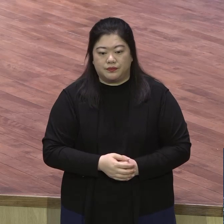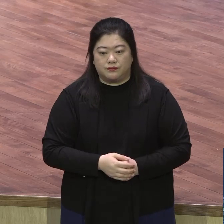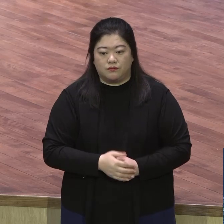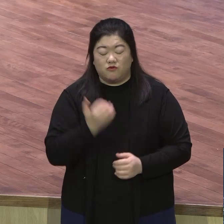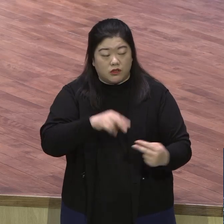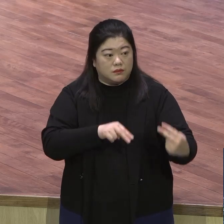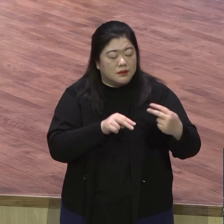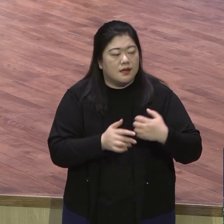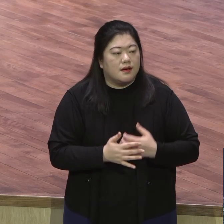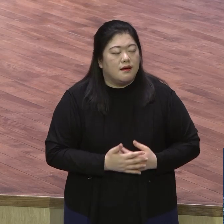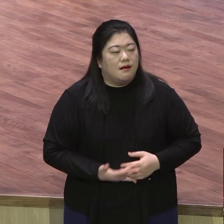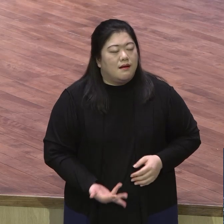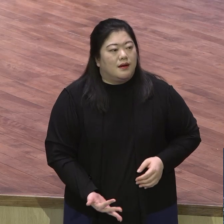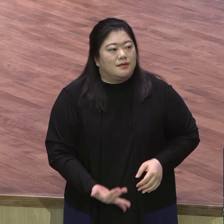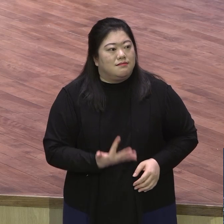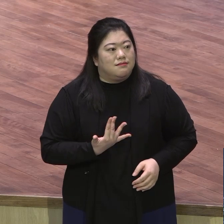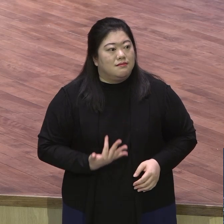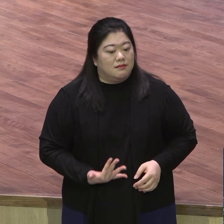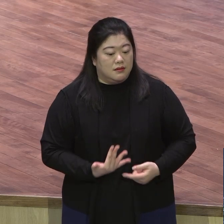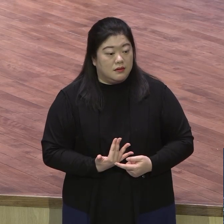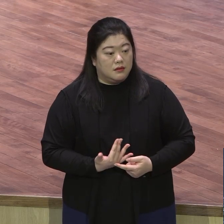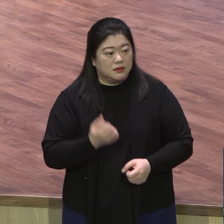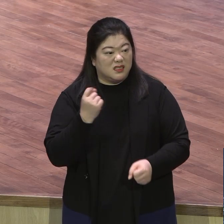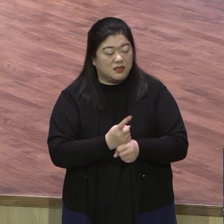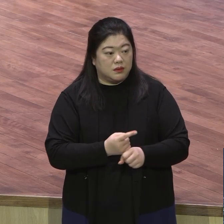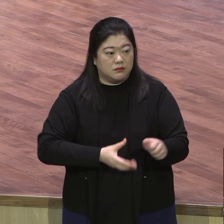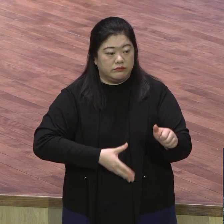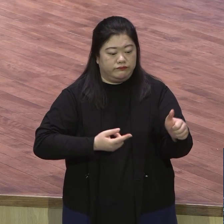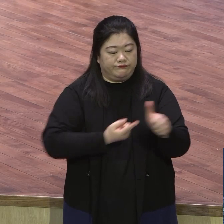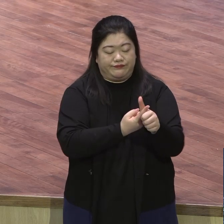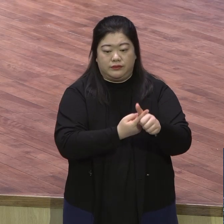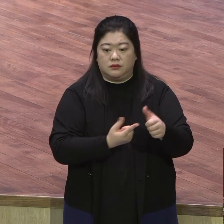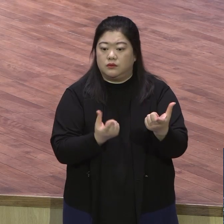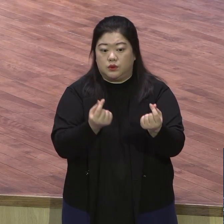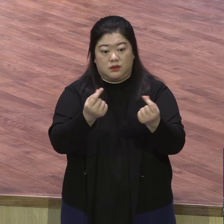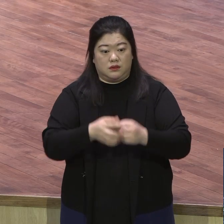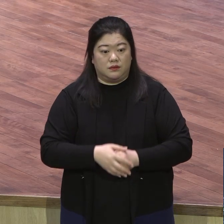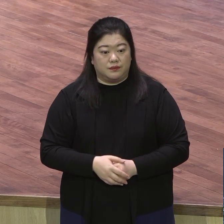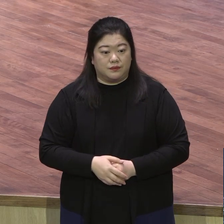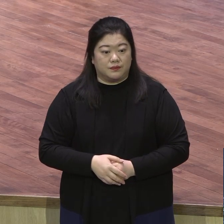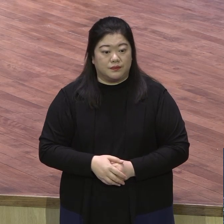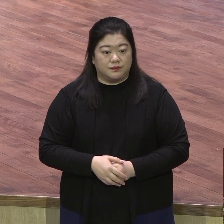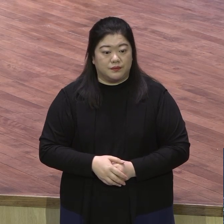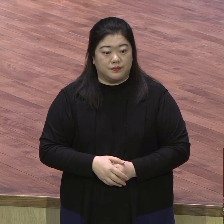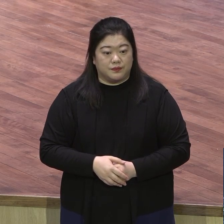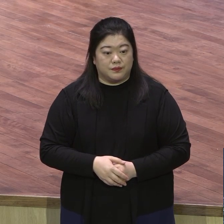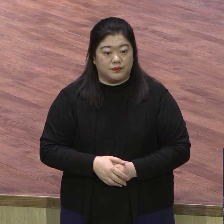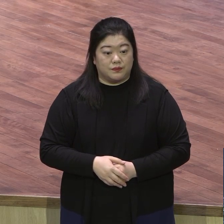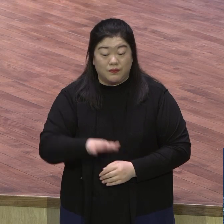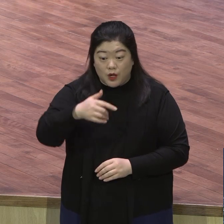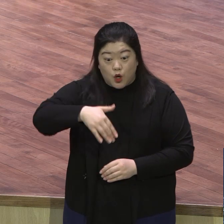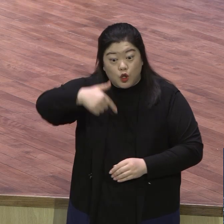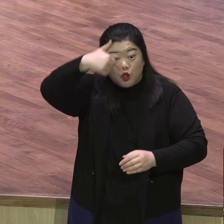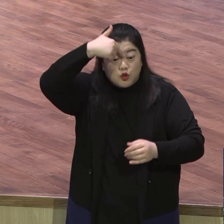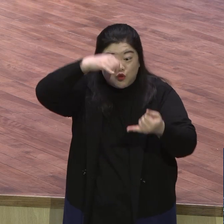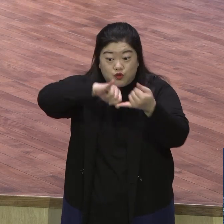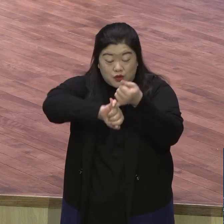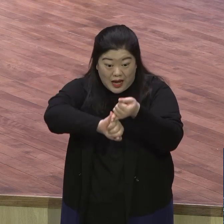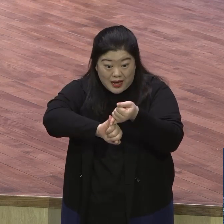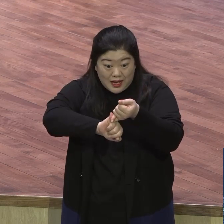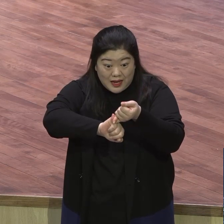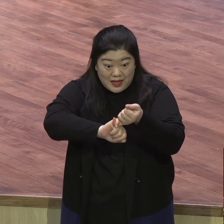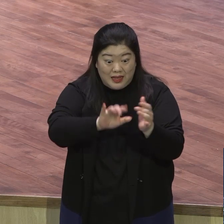것 이거 살인이다. 무섭지요. 구약의 십계명은 사람을 죽여서 살인인데